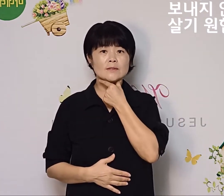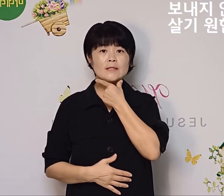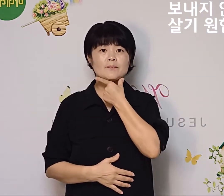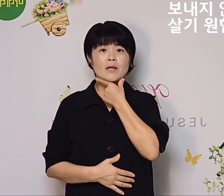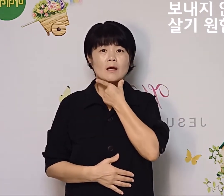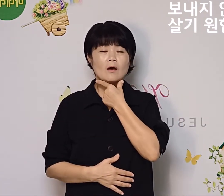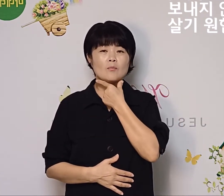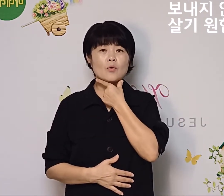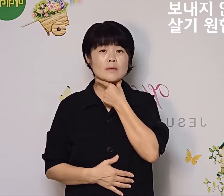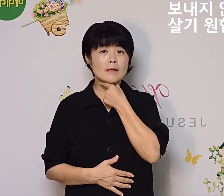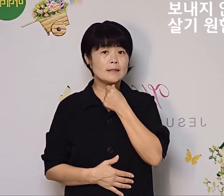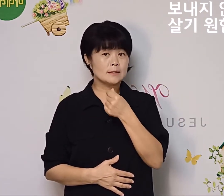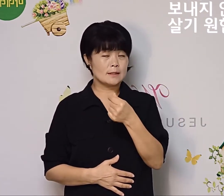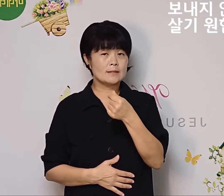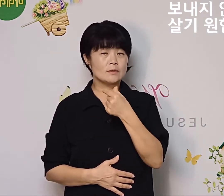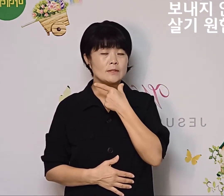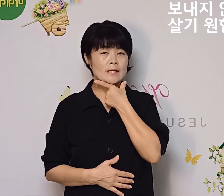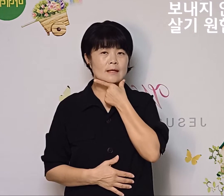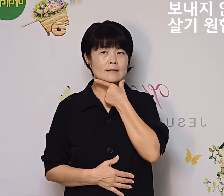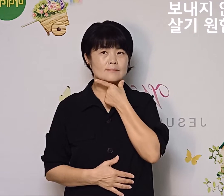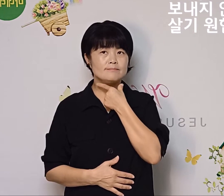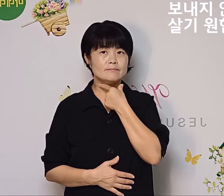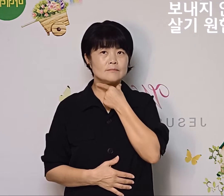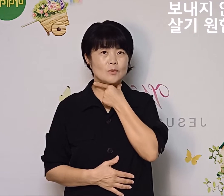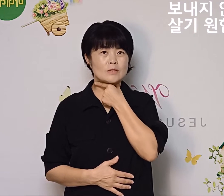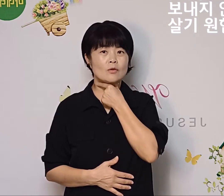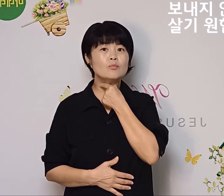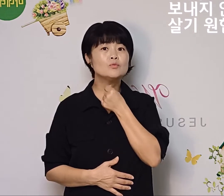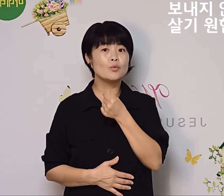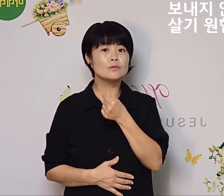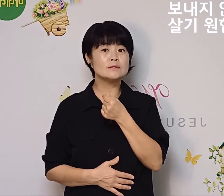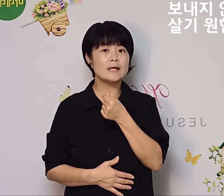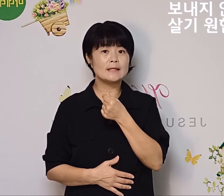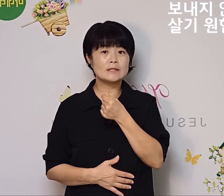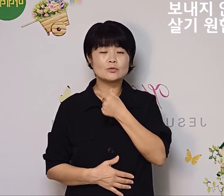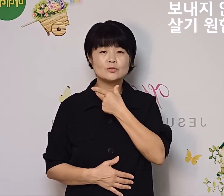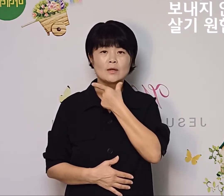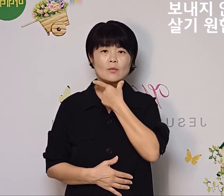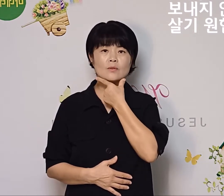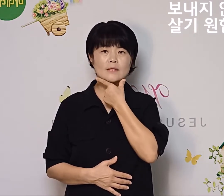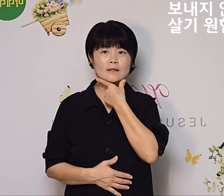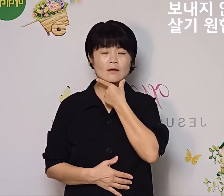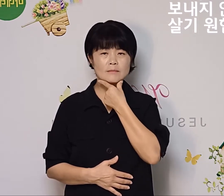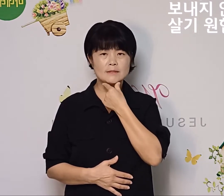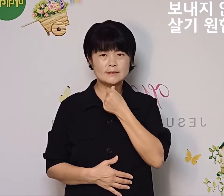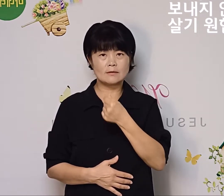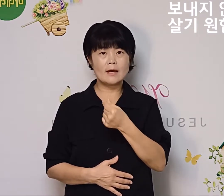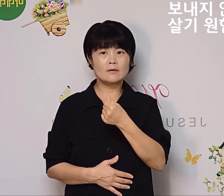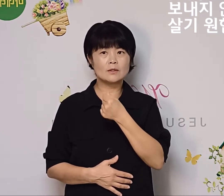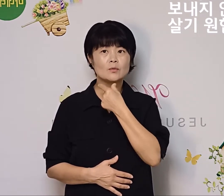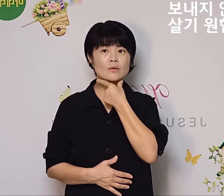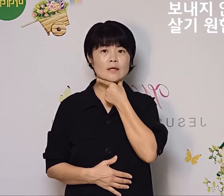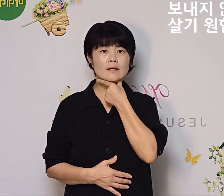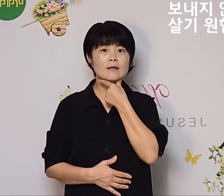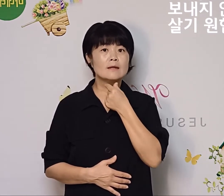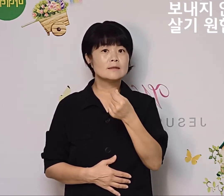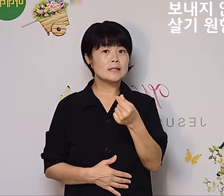거는 목이 말라서 이렇게 하는 건데 약간 너무 목은 안 하셔도 되고 그러니까 턱 밑에서나 이렇게 잡아